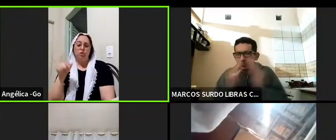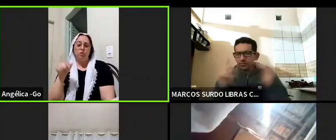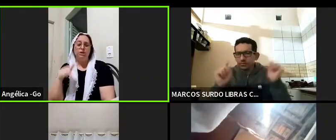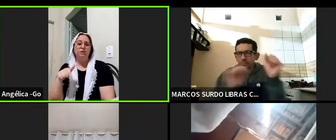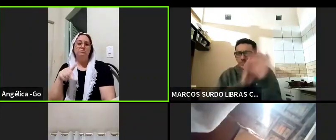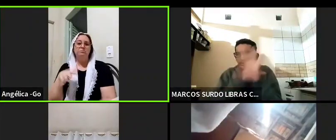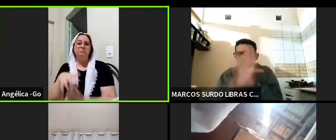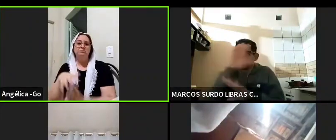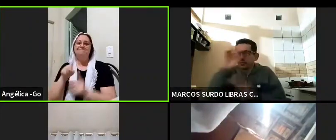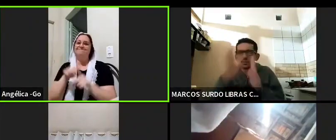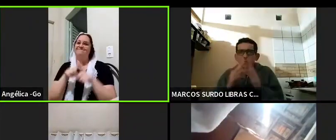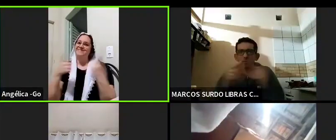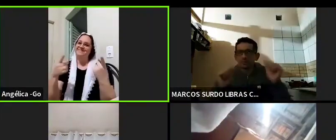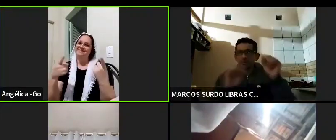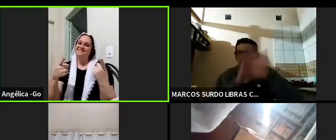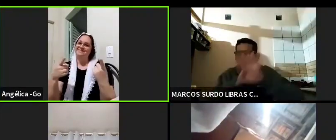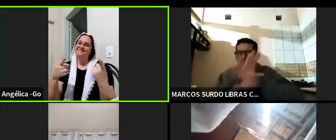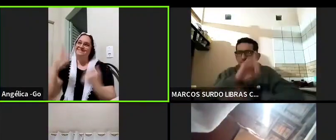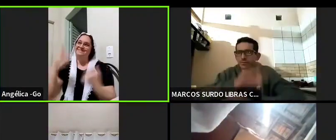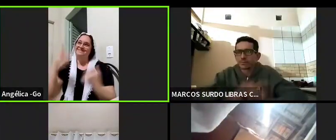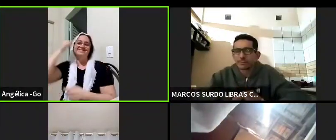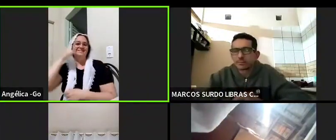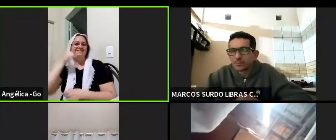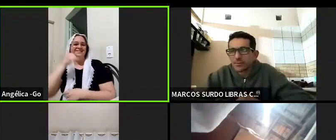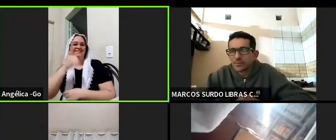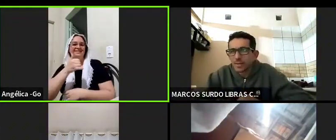Eu te compreendi porque você imaginou assim.